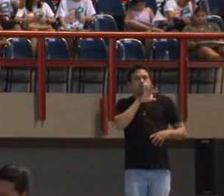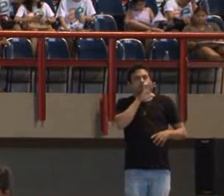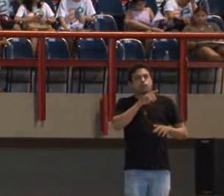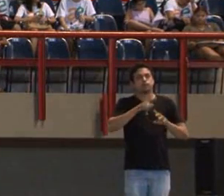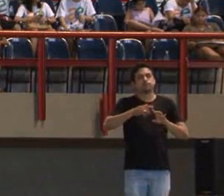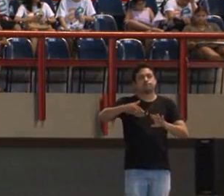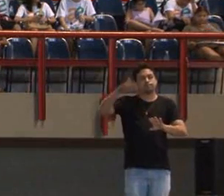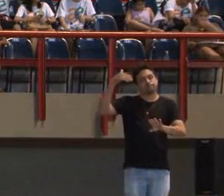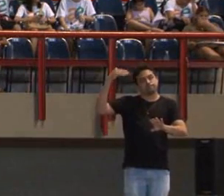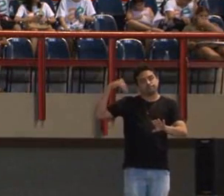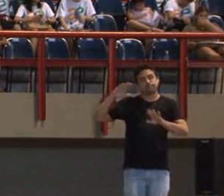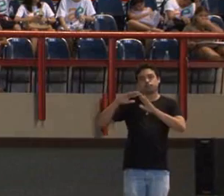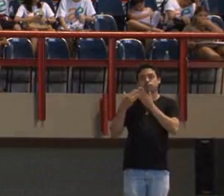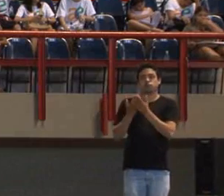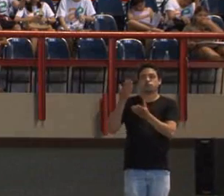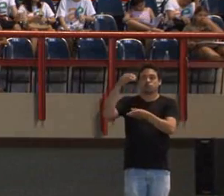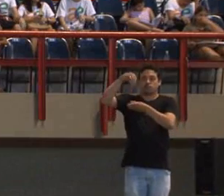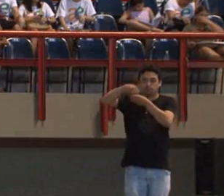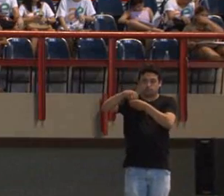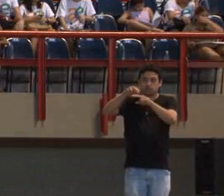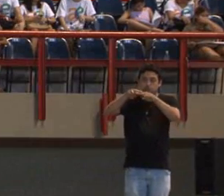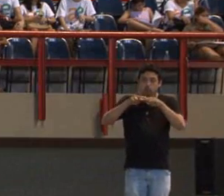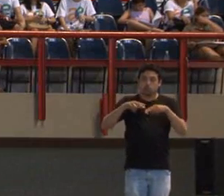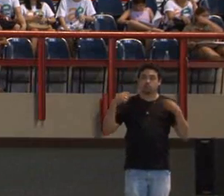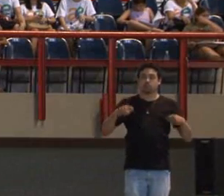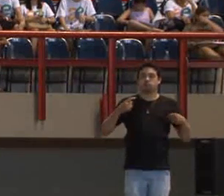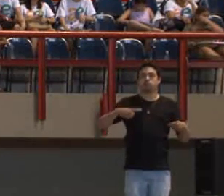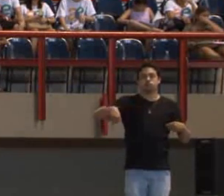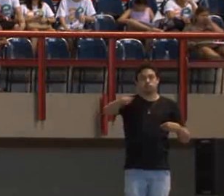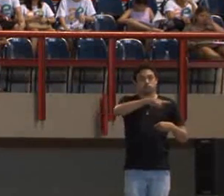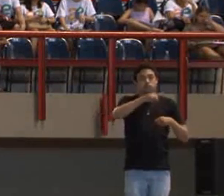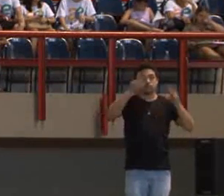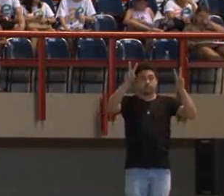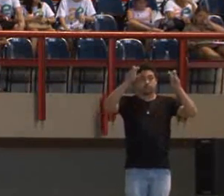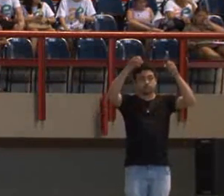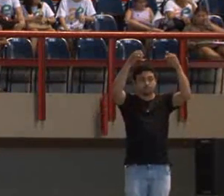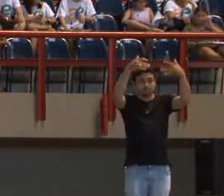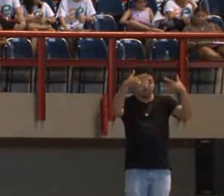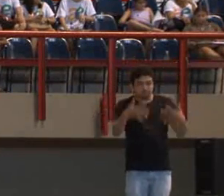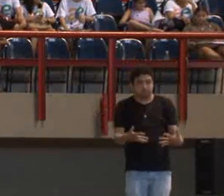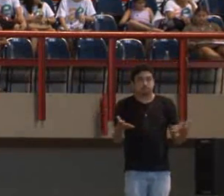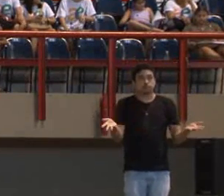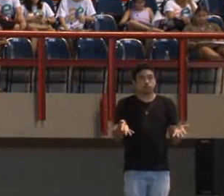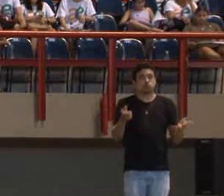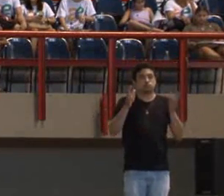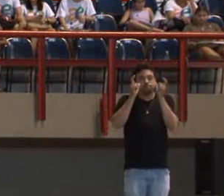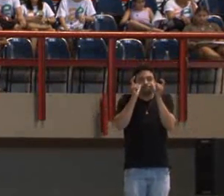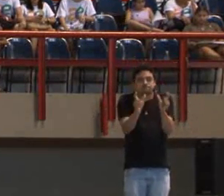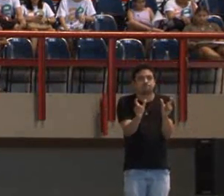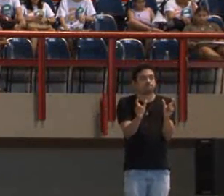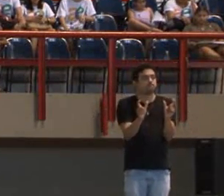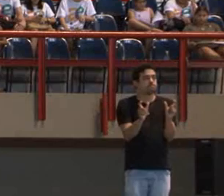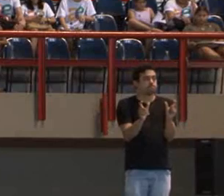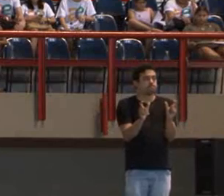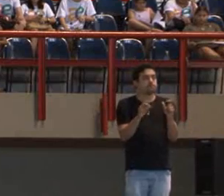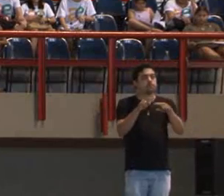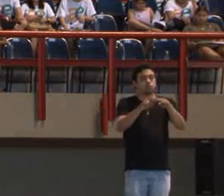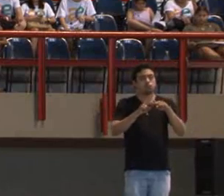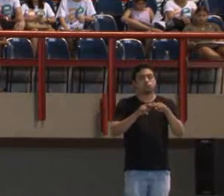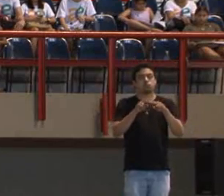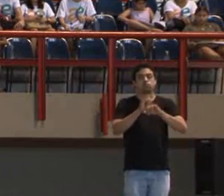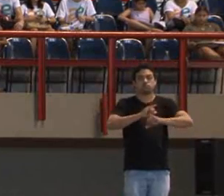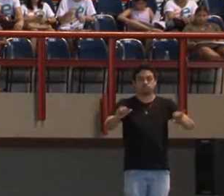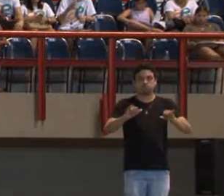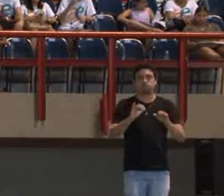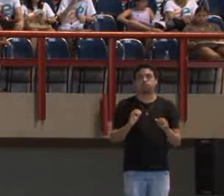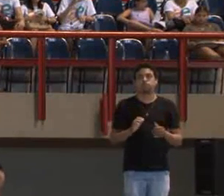na escola. Então a gente tem que trabalhar esse conteúdo hoje com o máximo de interesse. Esse era o primeiro recado que eu